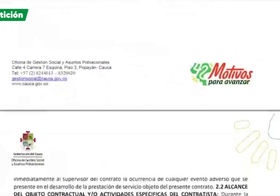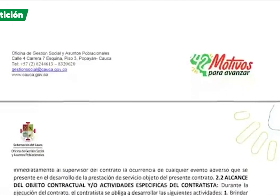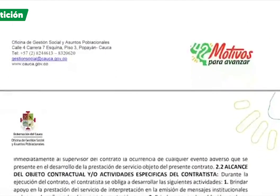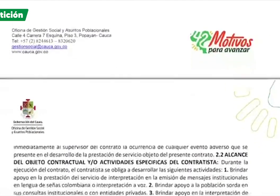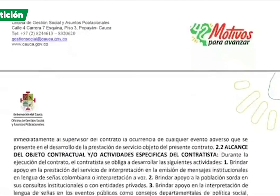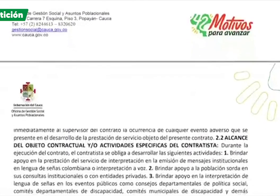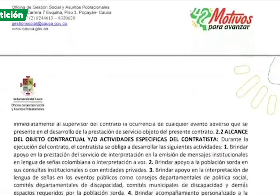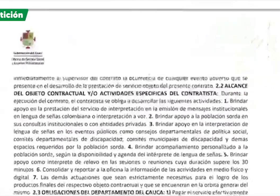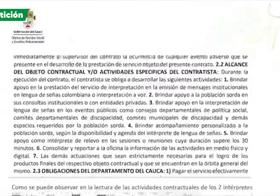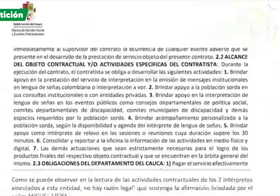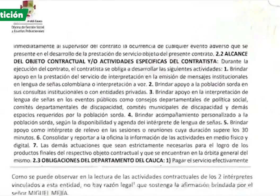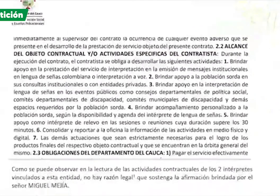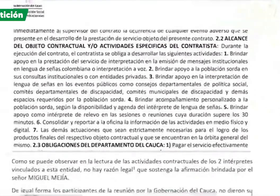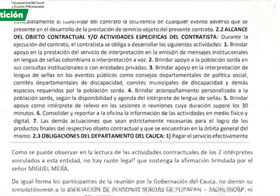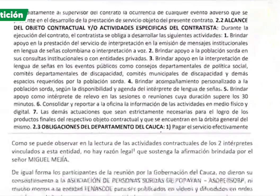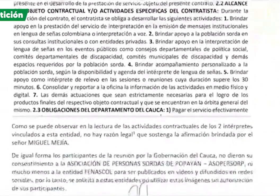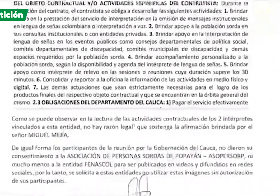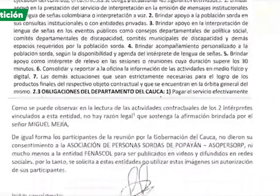la